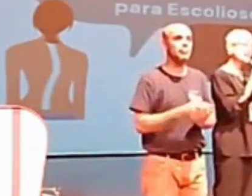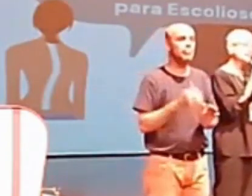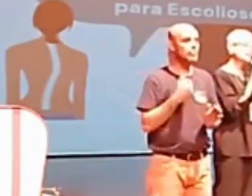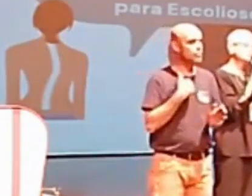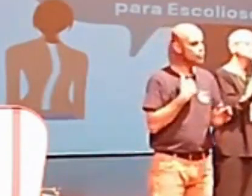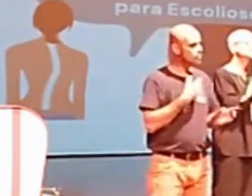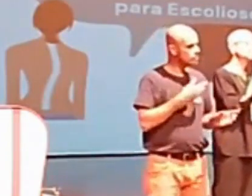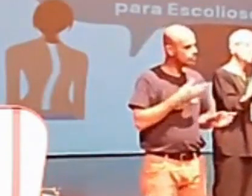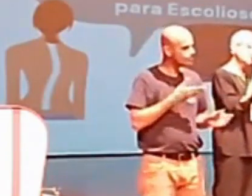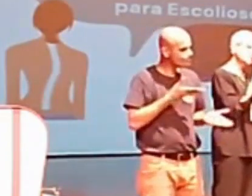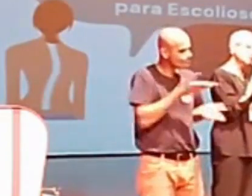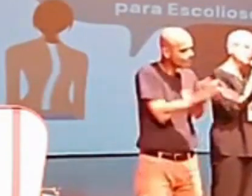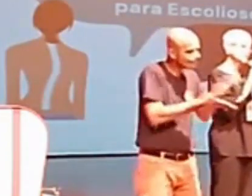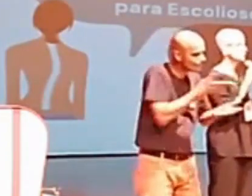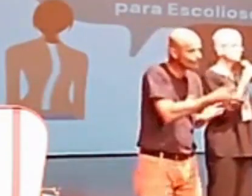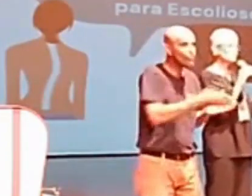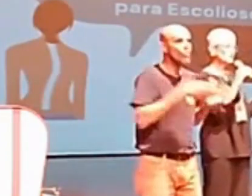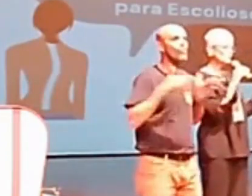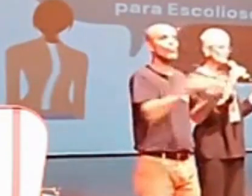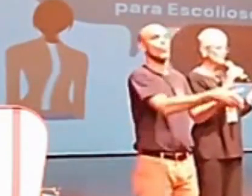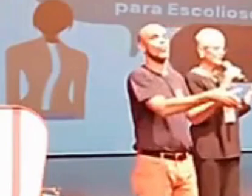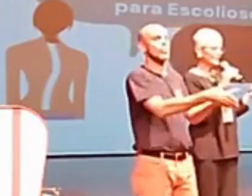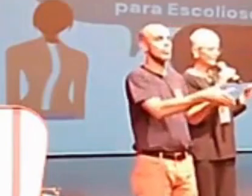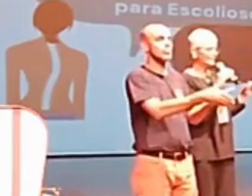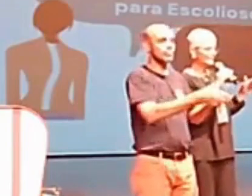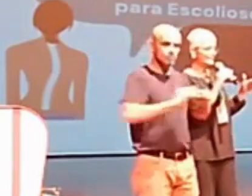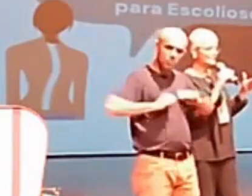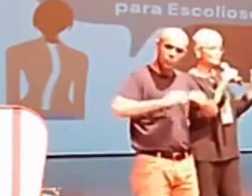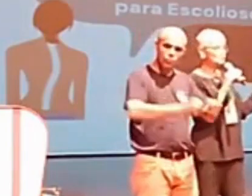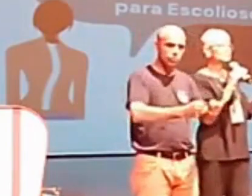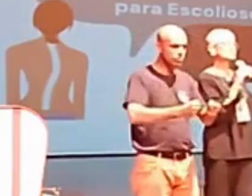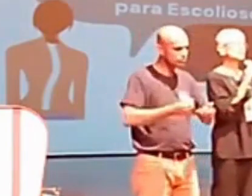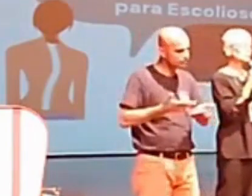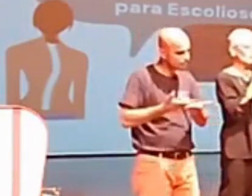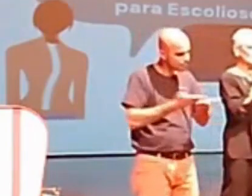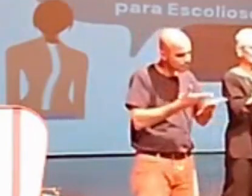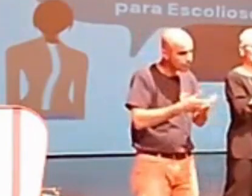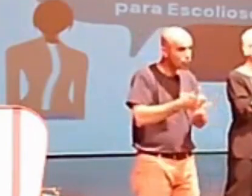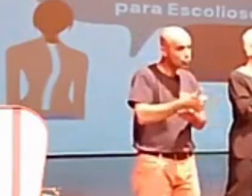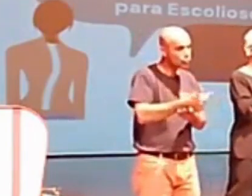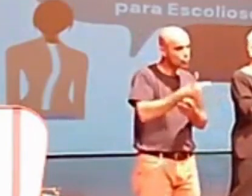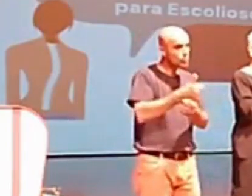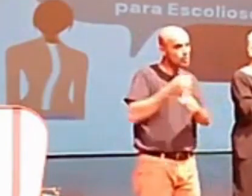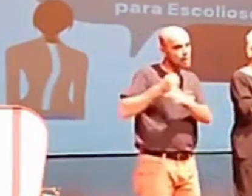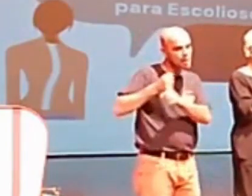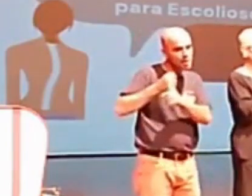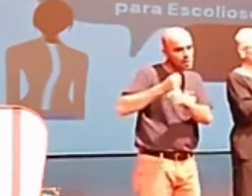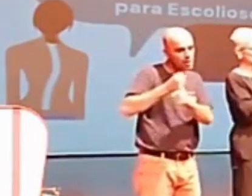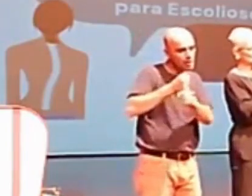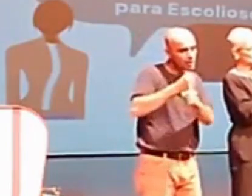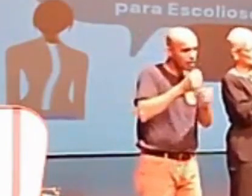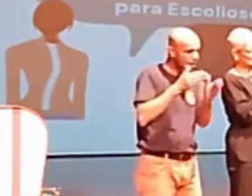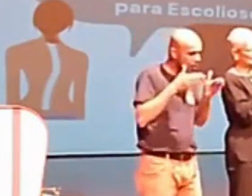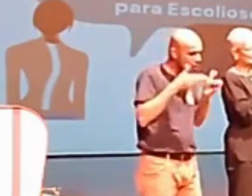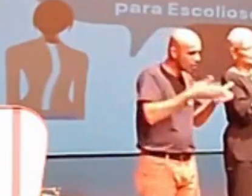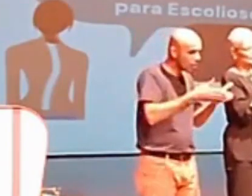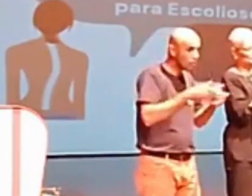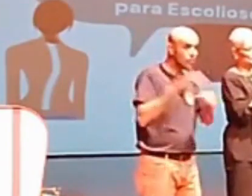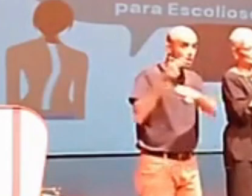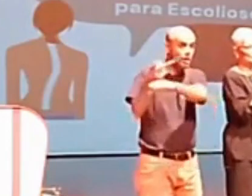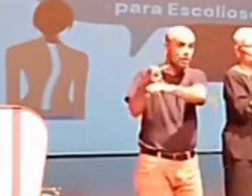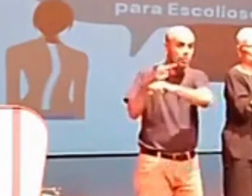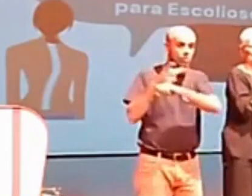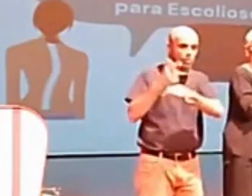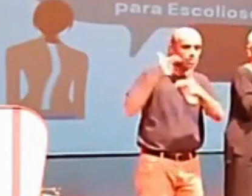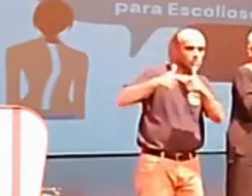uma abordagem muito específica. Então eu fui lá me dedicar e de 12 anos para cá eu só faço isso. Se alguém me procura por